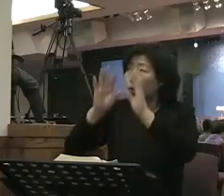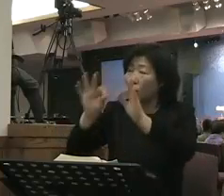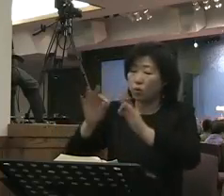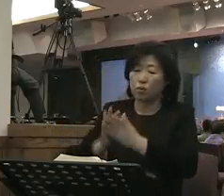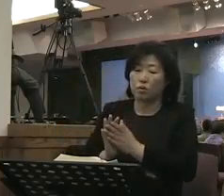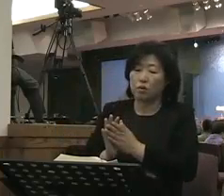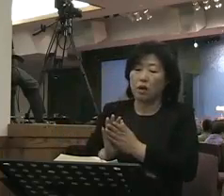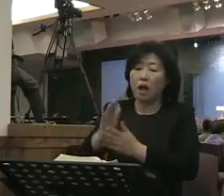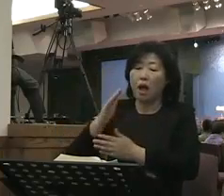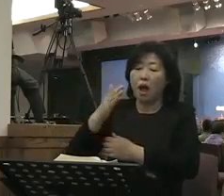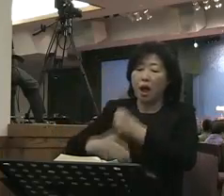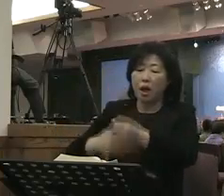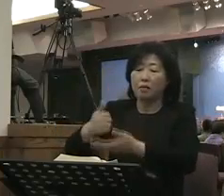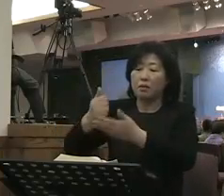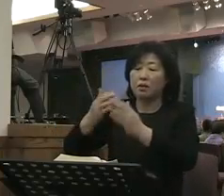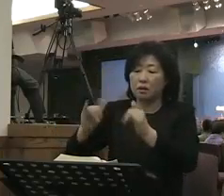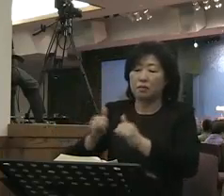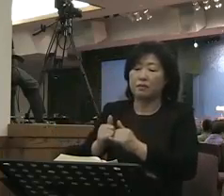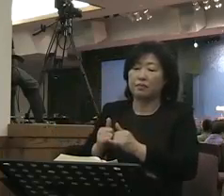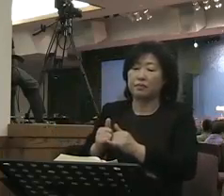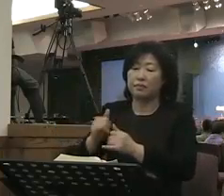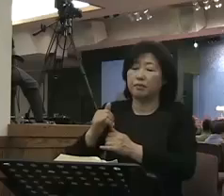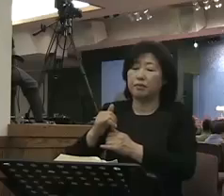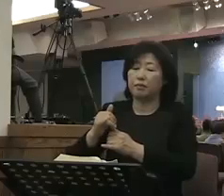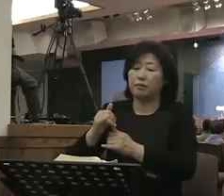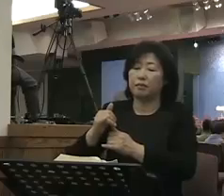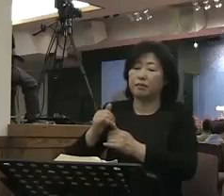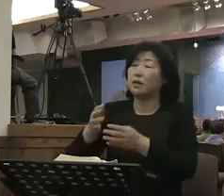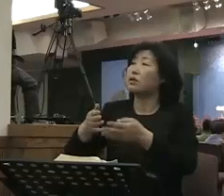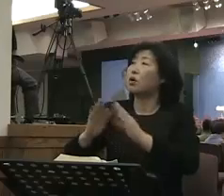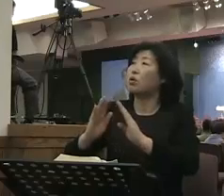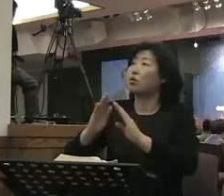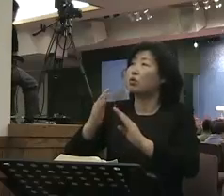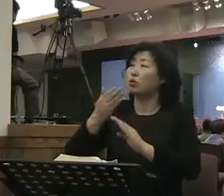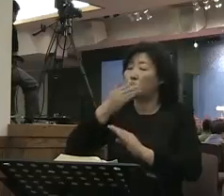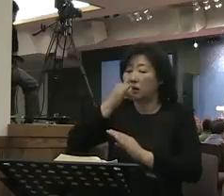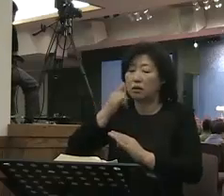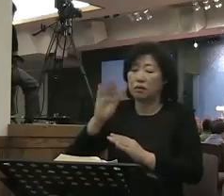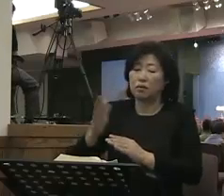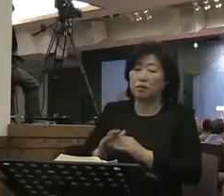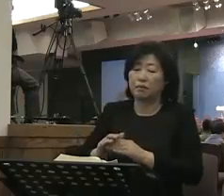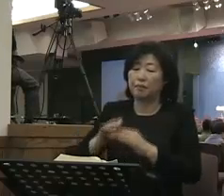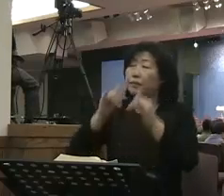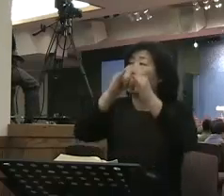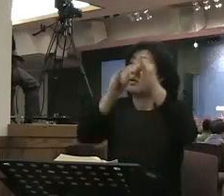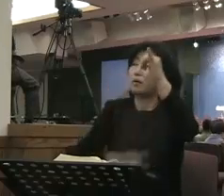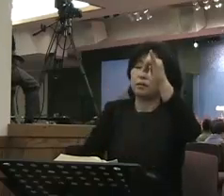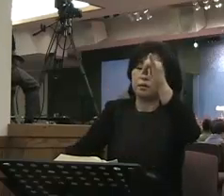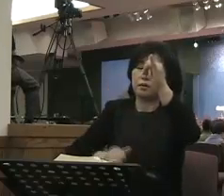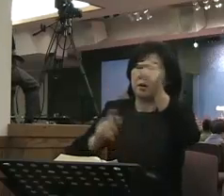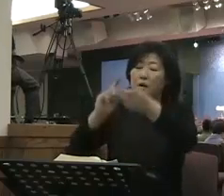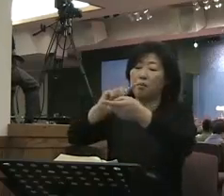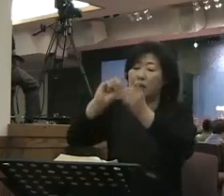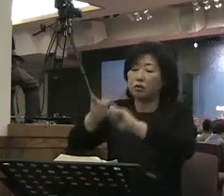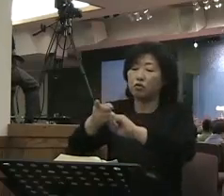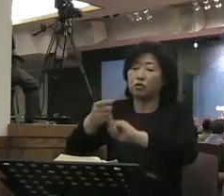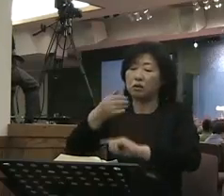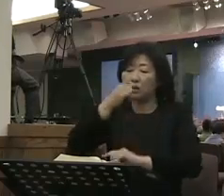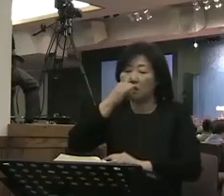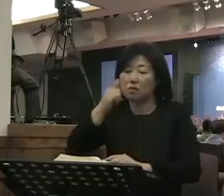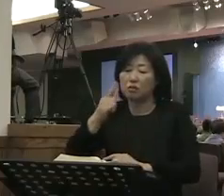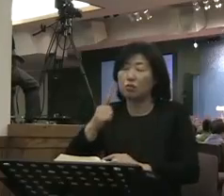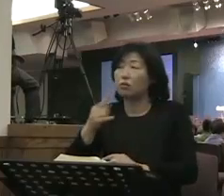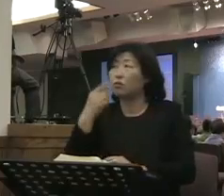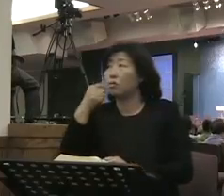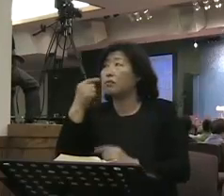수 있어야 합니다. 사람들이 세워질 때 역사가 바뀌어질 줄로 믿습니다.